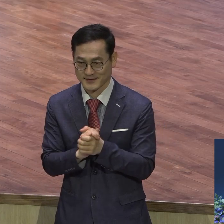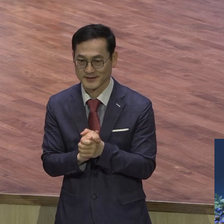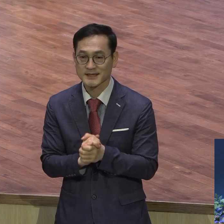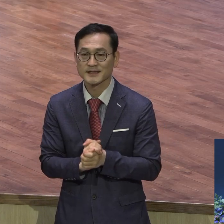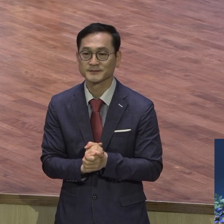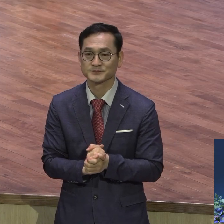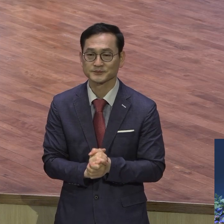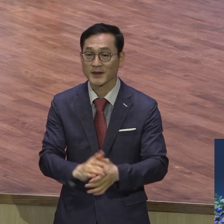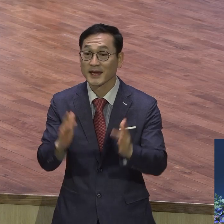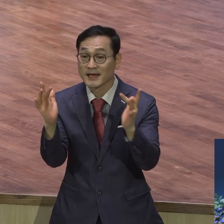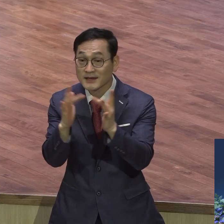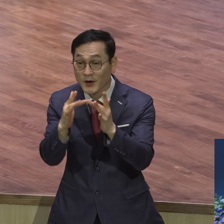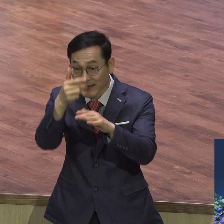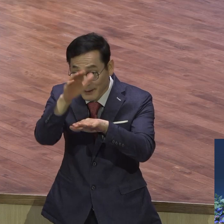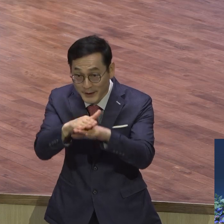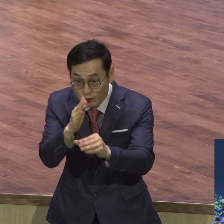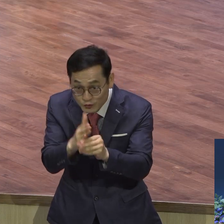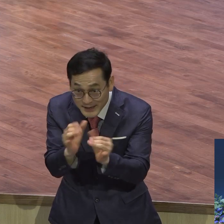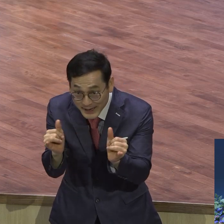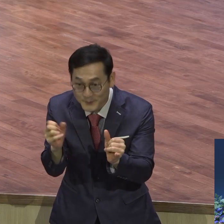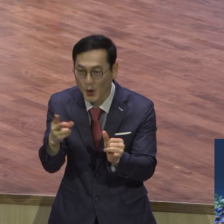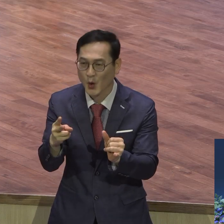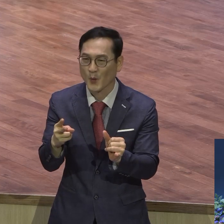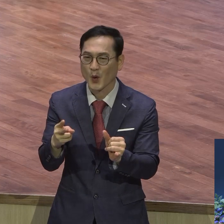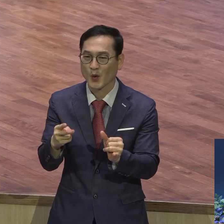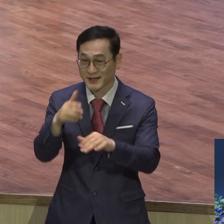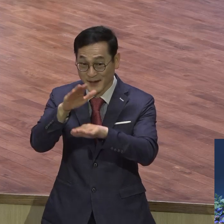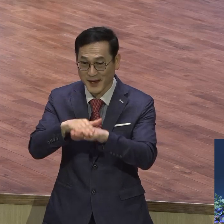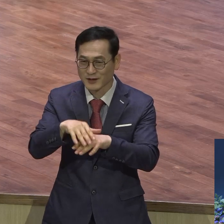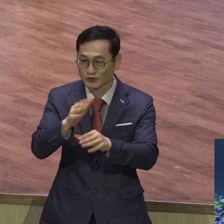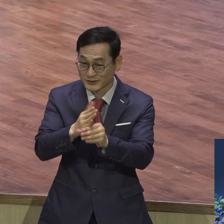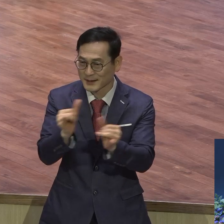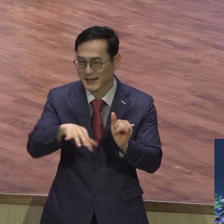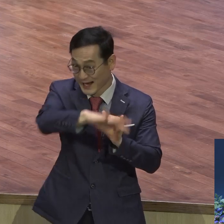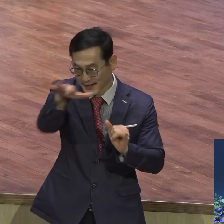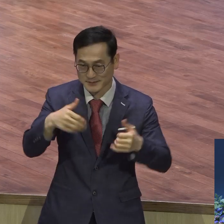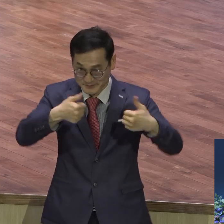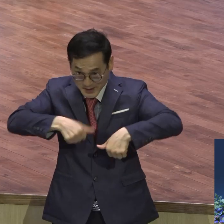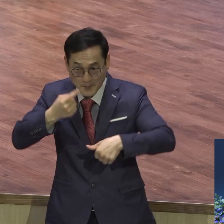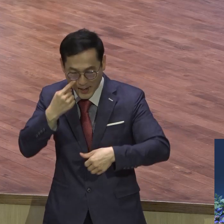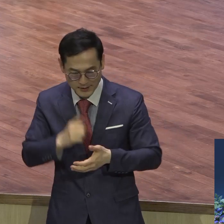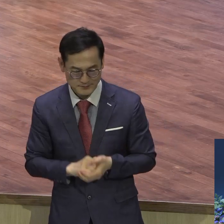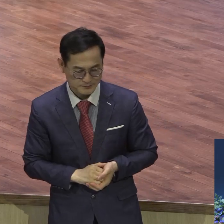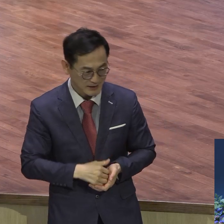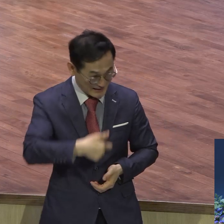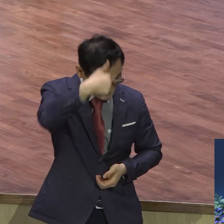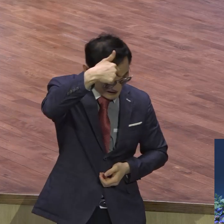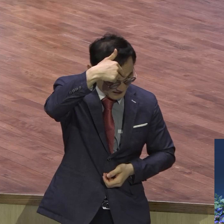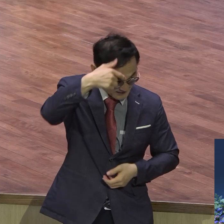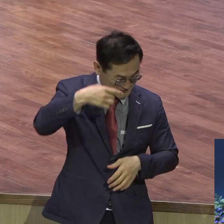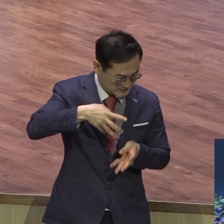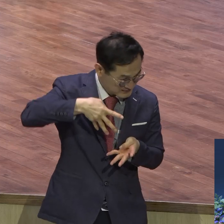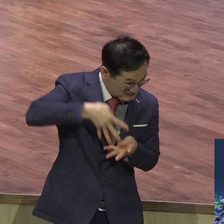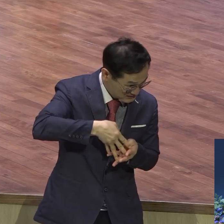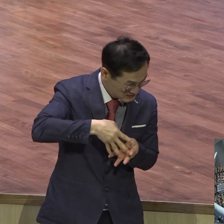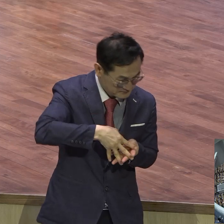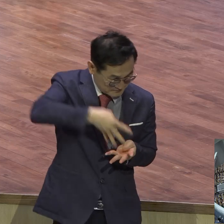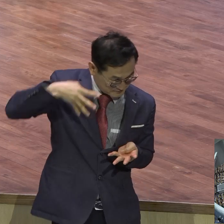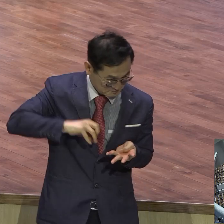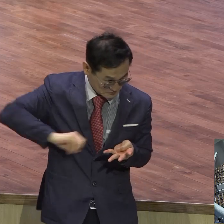온라인 예배들의 성도들 또 해외 성도들 같이 서로 다 인사합시다. 애틀을 벗고 새틀을 갖춥시다.